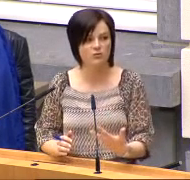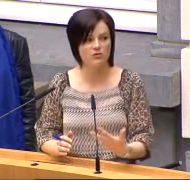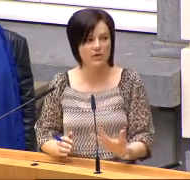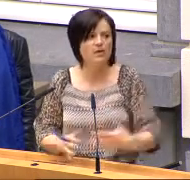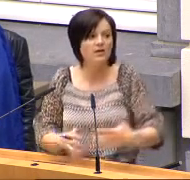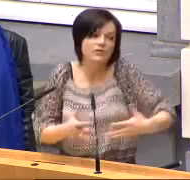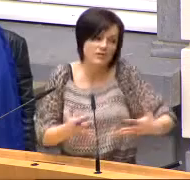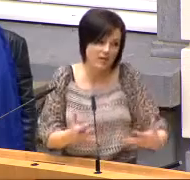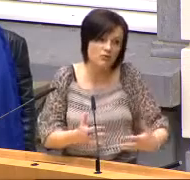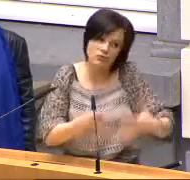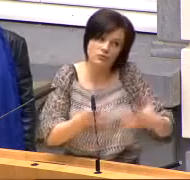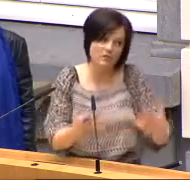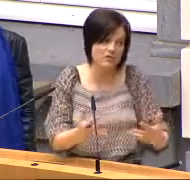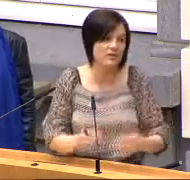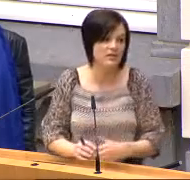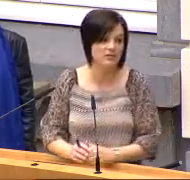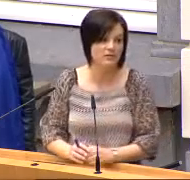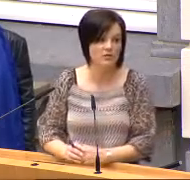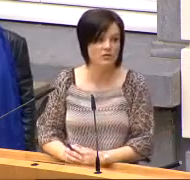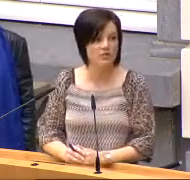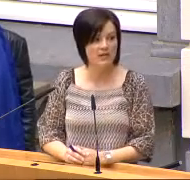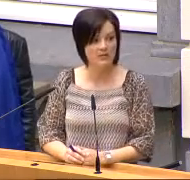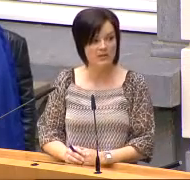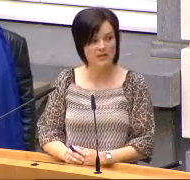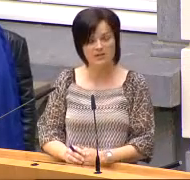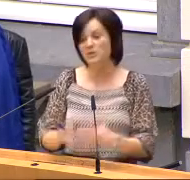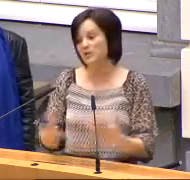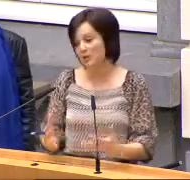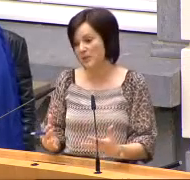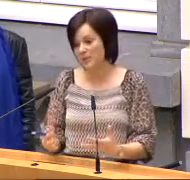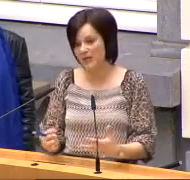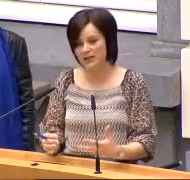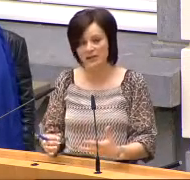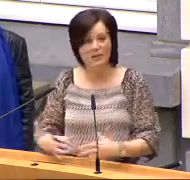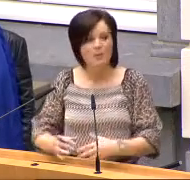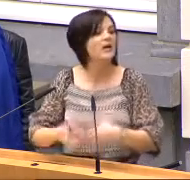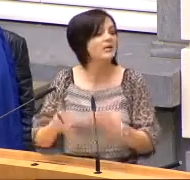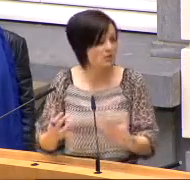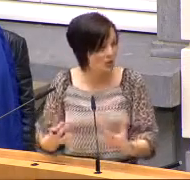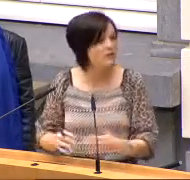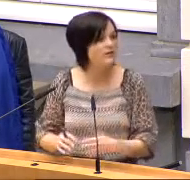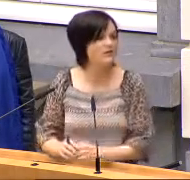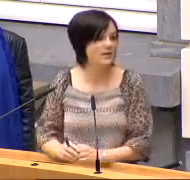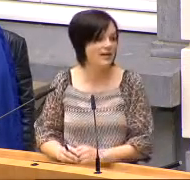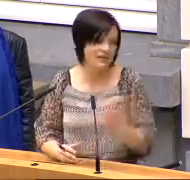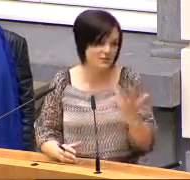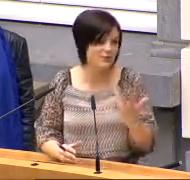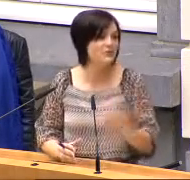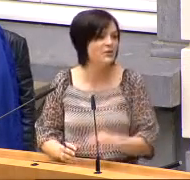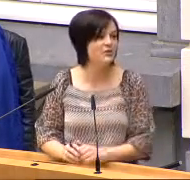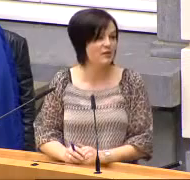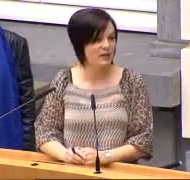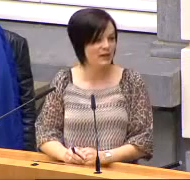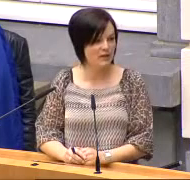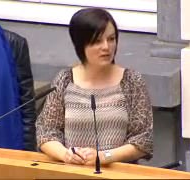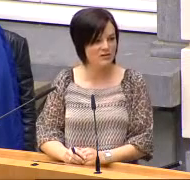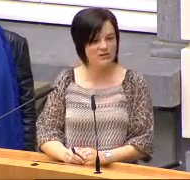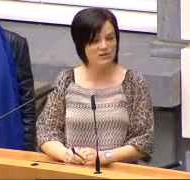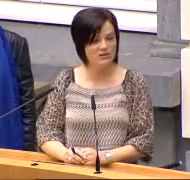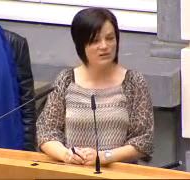zei, dit gaat nu, dit is een gegeven dat ons kenbaar gemaakt is binnen de pretparken. Maar er zijn ook andere zaken. En als minister van Gelijke Kansen zou ik u